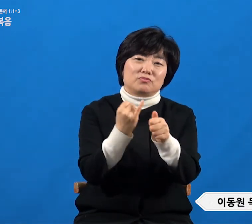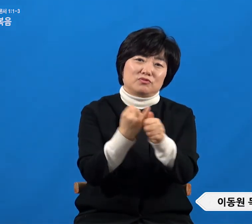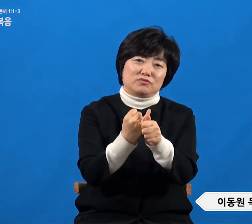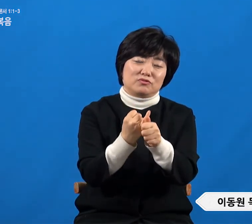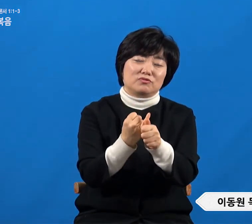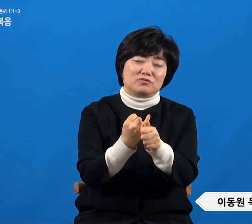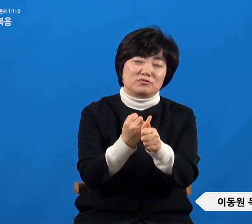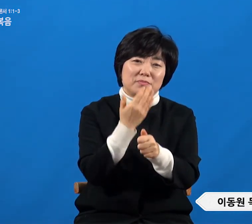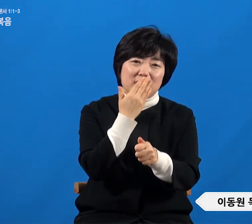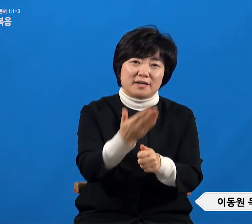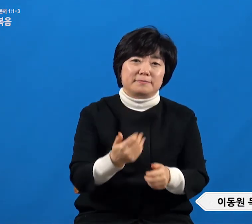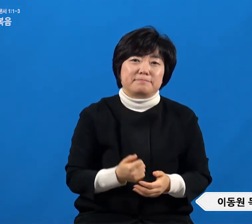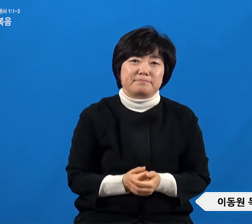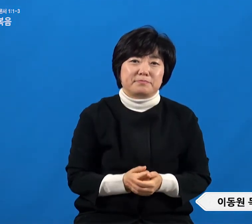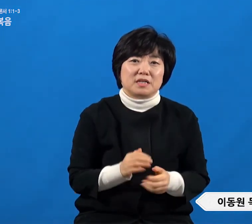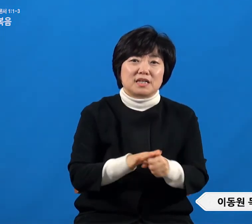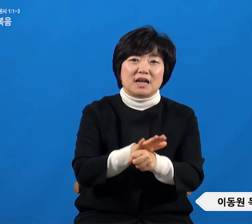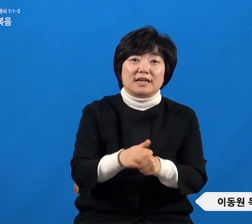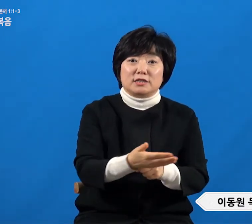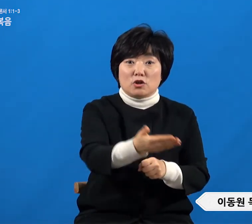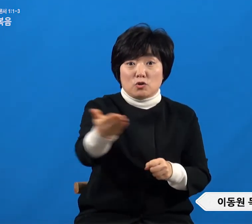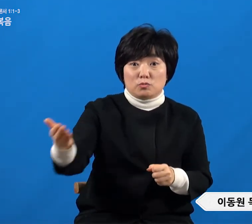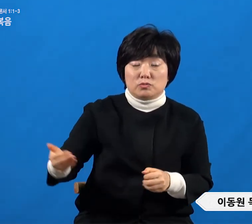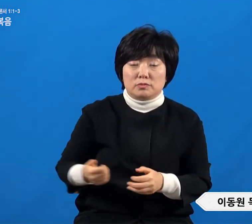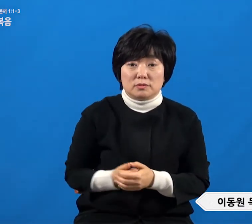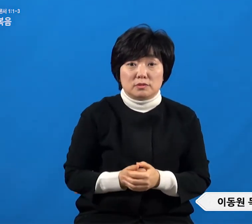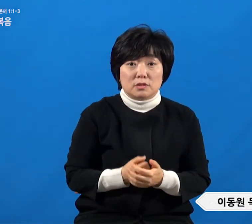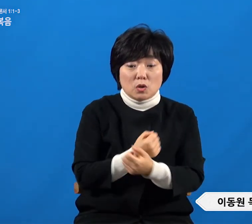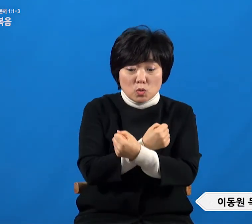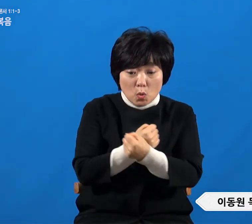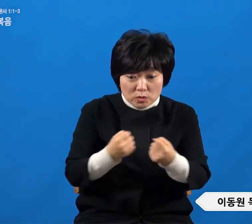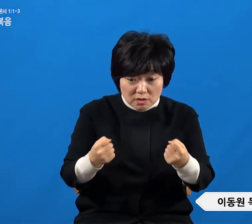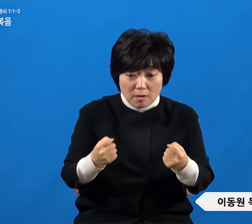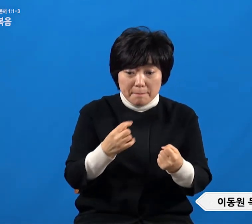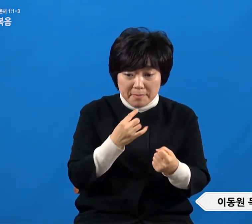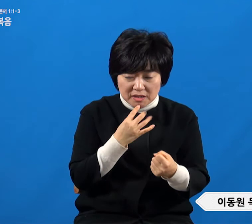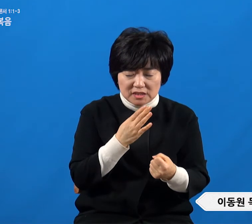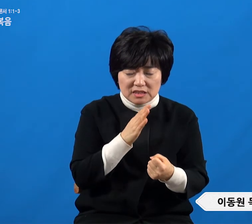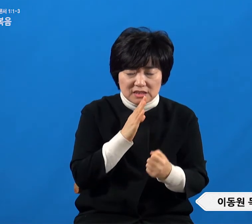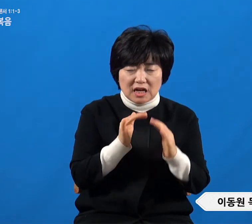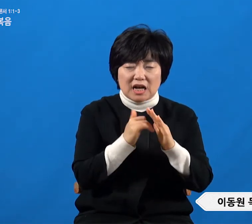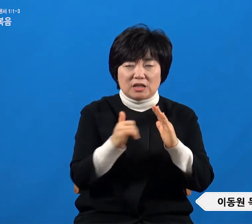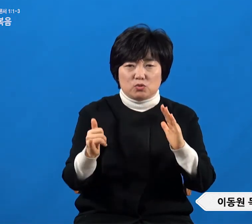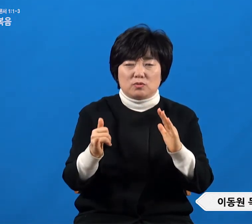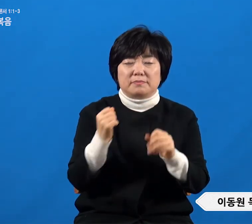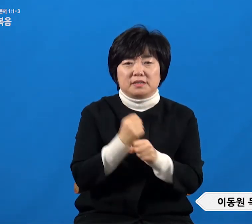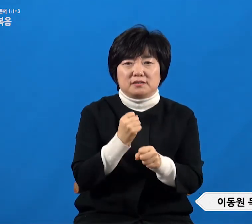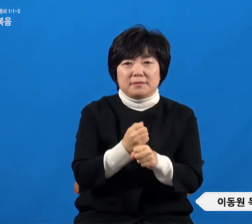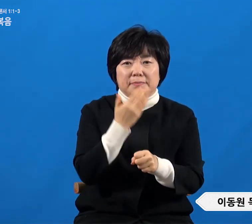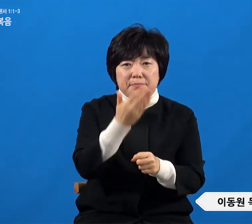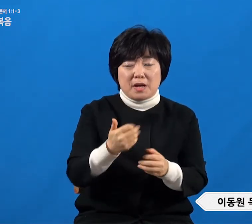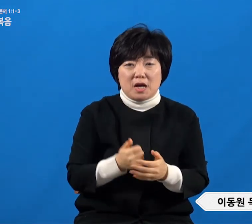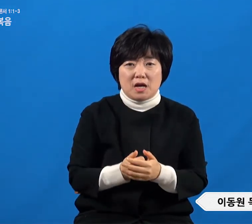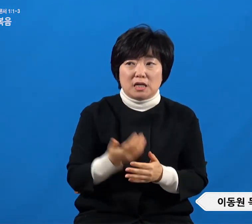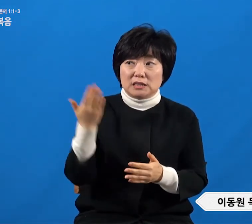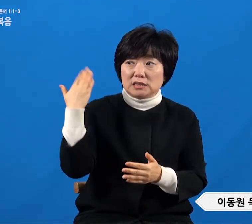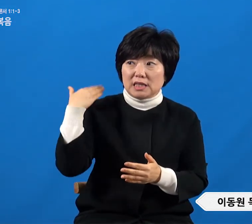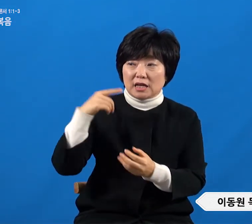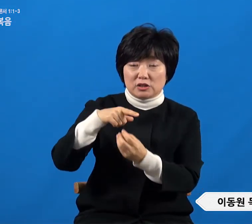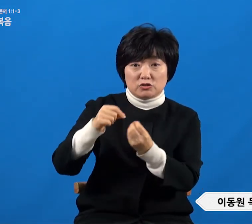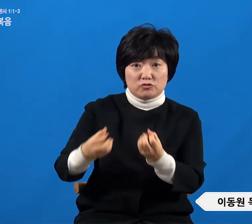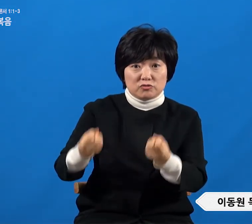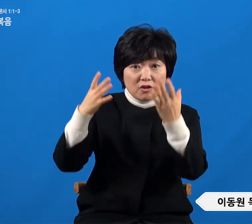것입니다. 사랑하는 여러분, 이 용서만이 우리를 진정한 가족으로 머물게 합니다. 지난